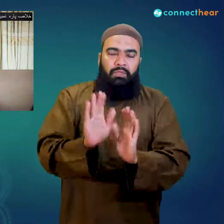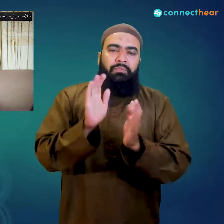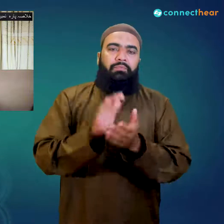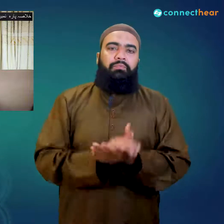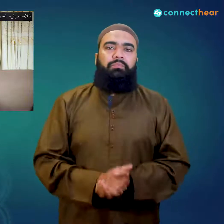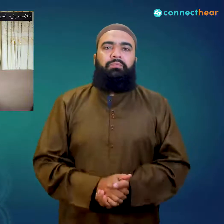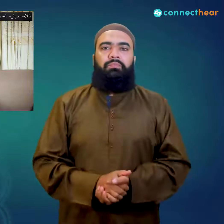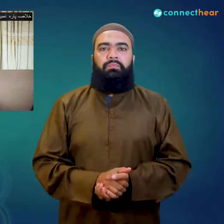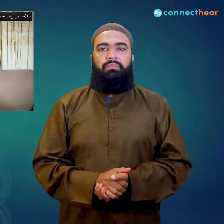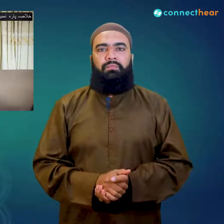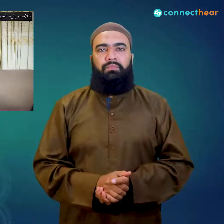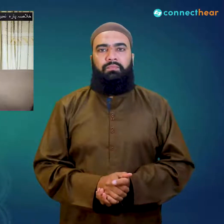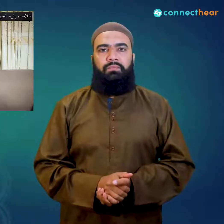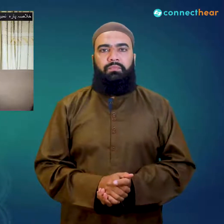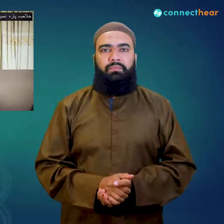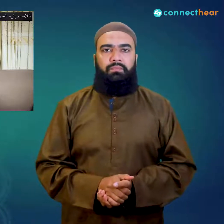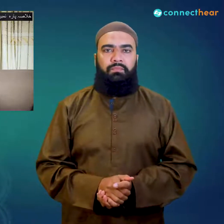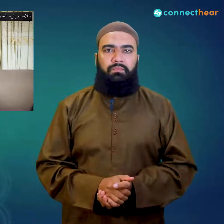نہیں فرمایا۔